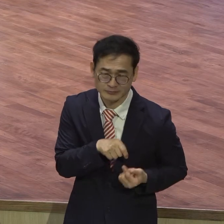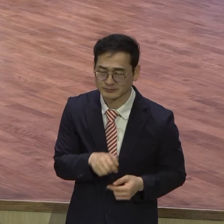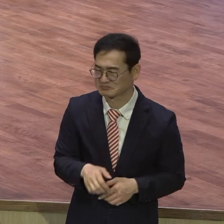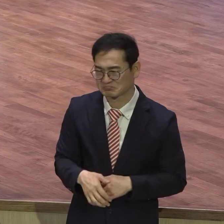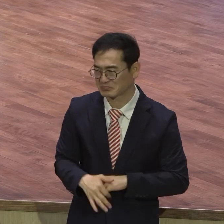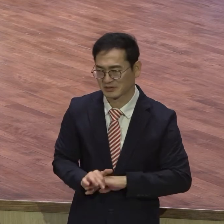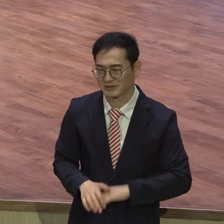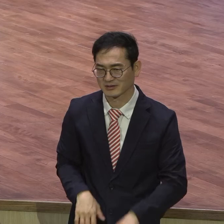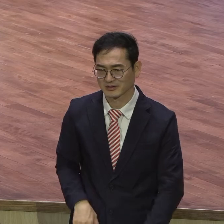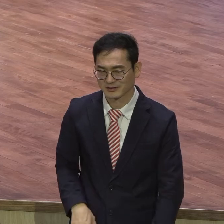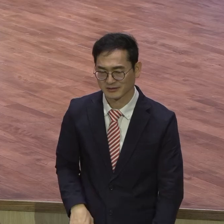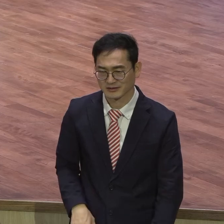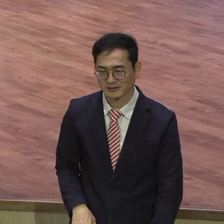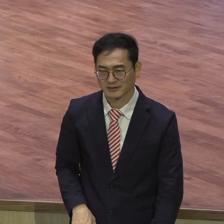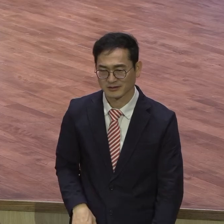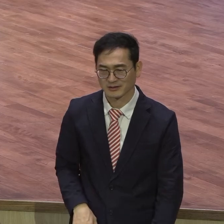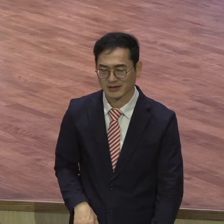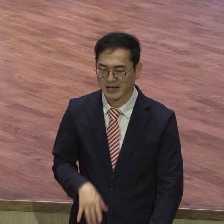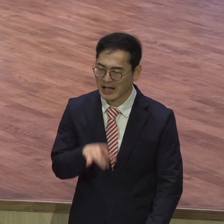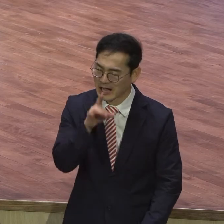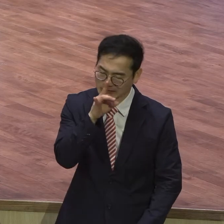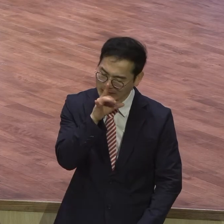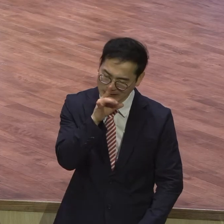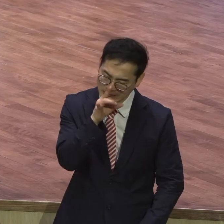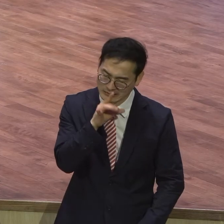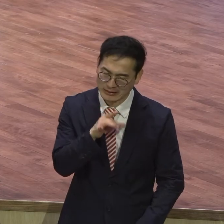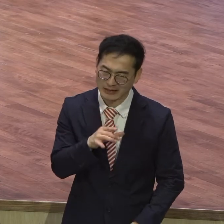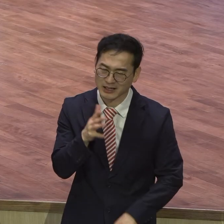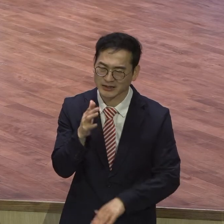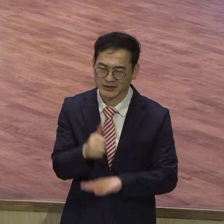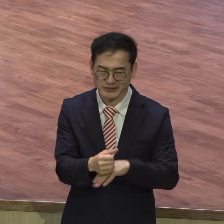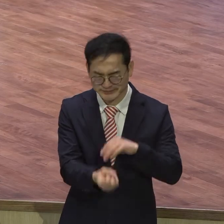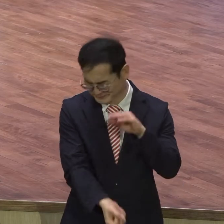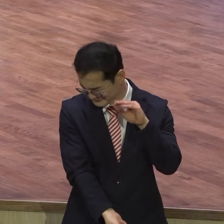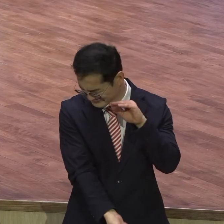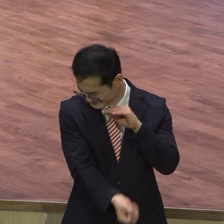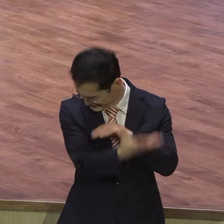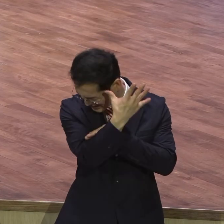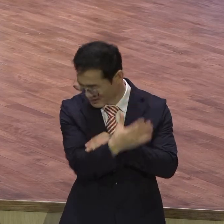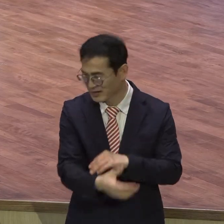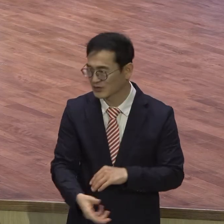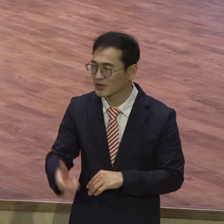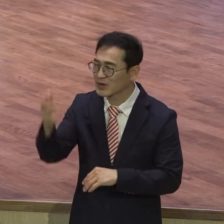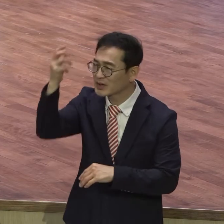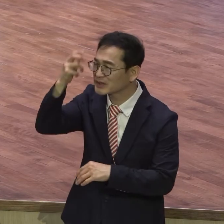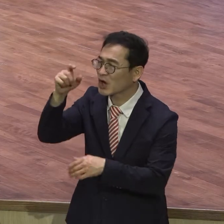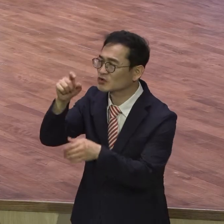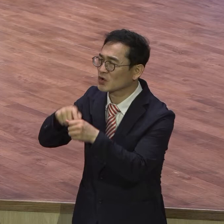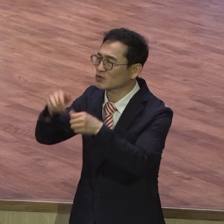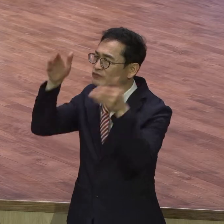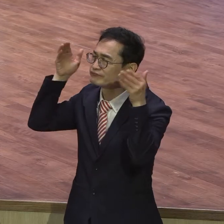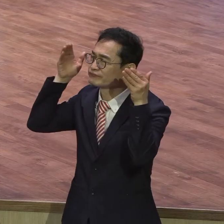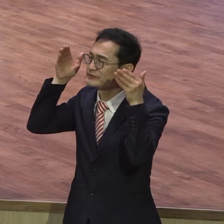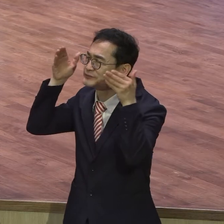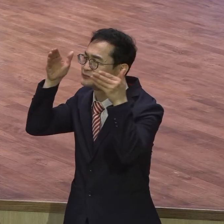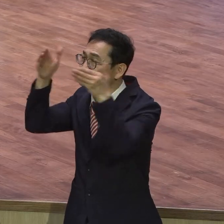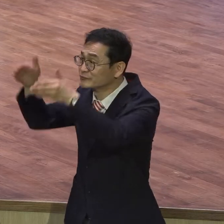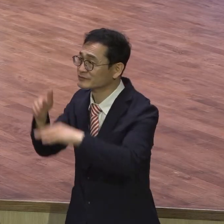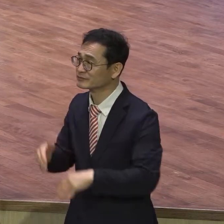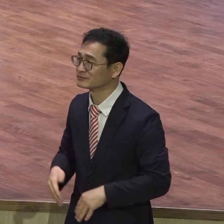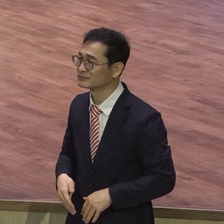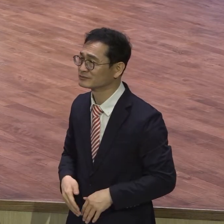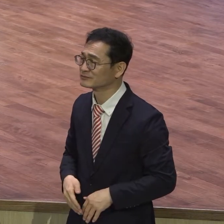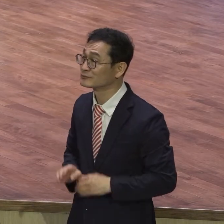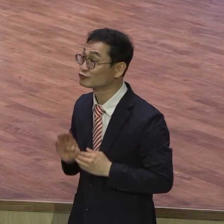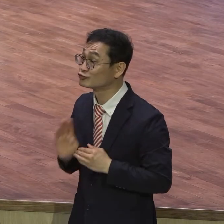순간에 다 내려놓고 영혼에 대한 관심을 가지고 영혼에 대해서 올인하니까 하나님 다 해보시기 바랍니다